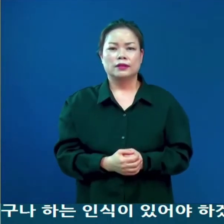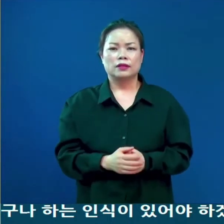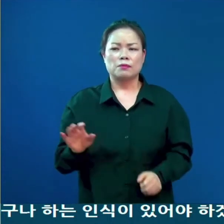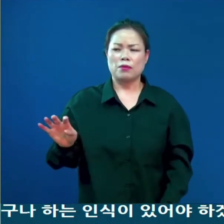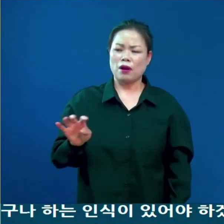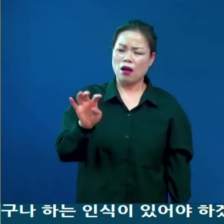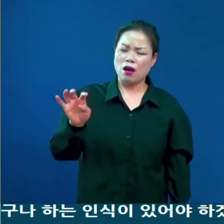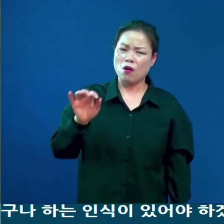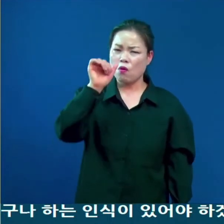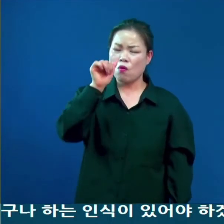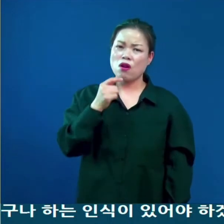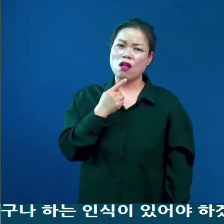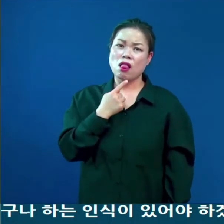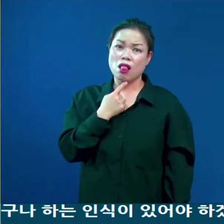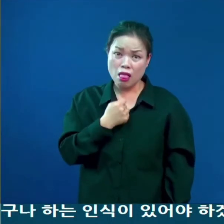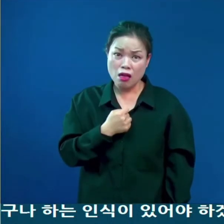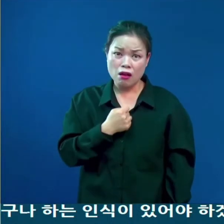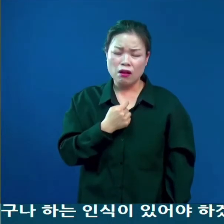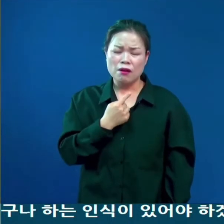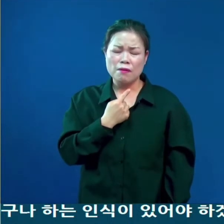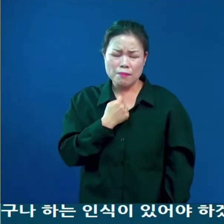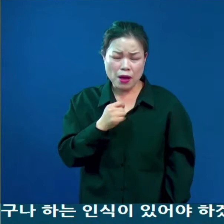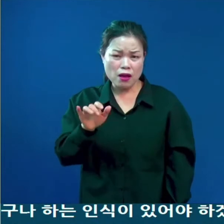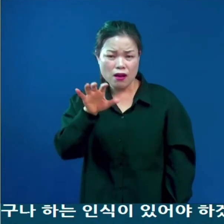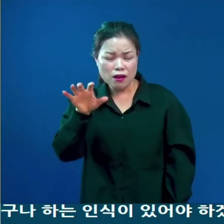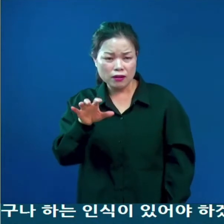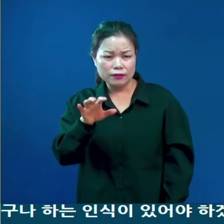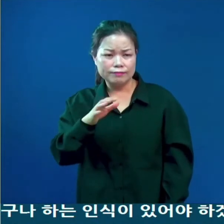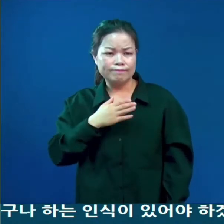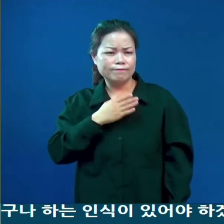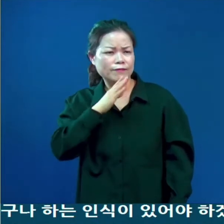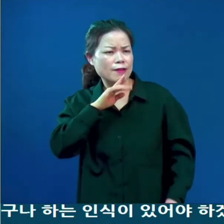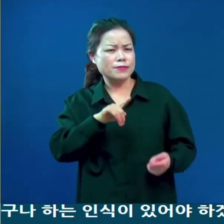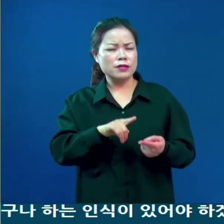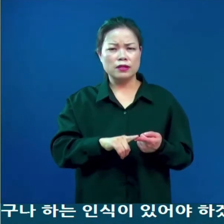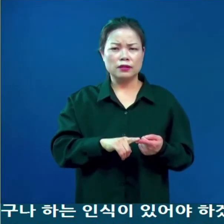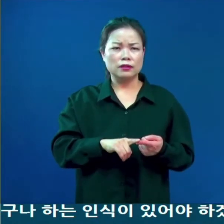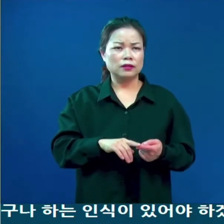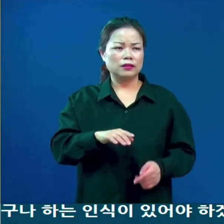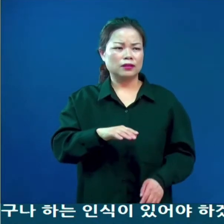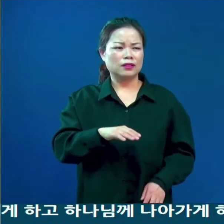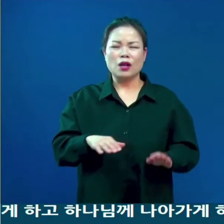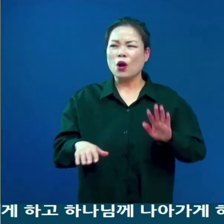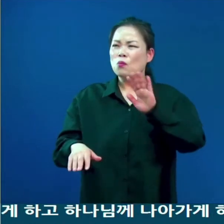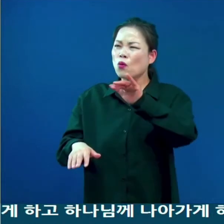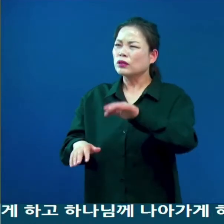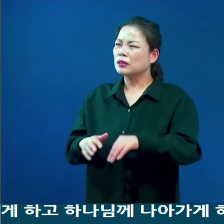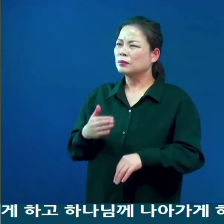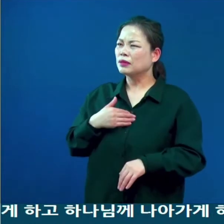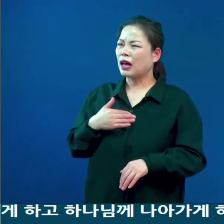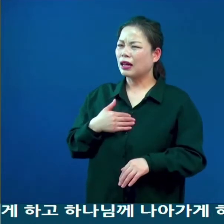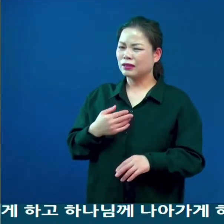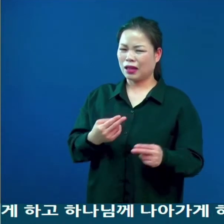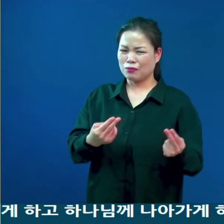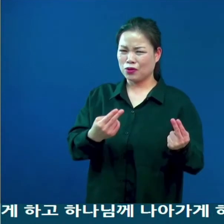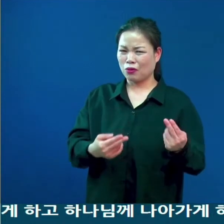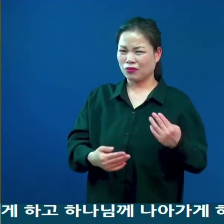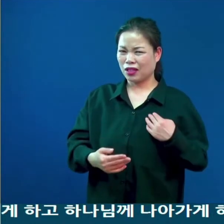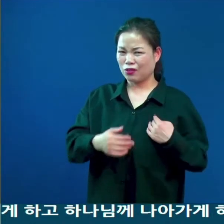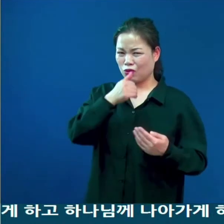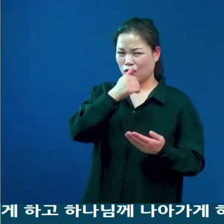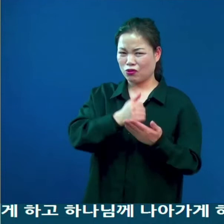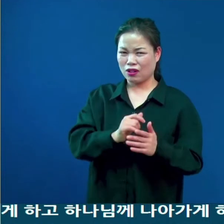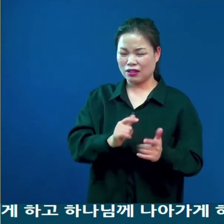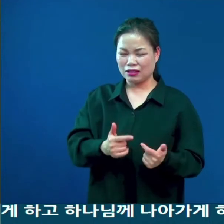반복해서 죄를 짓고 내 죄를 합리화시키는 거죠. 목사님, 누구누구에 비하면 저는 이거 죄도